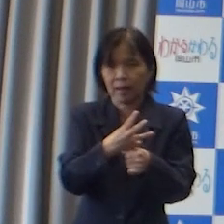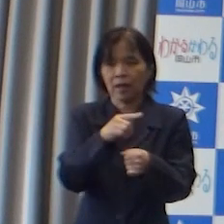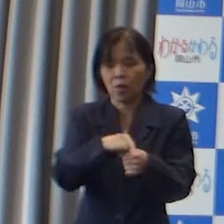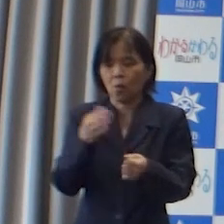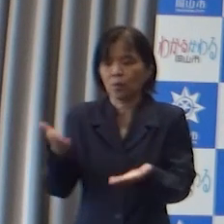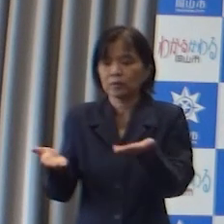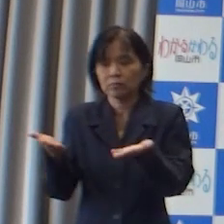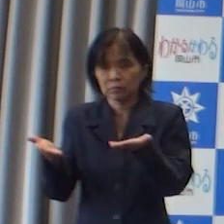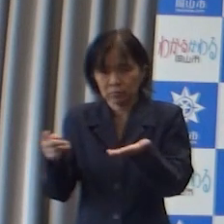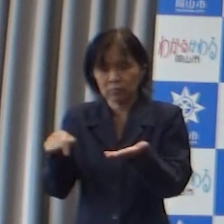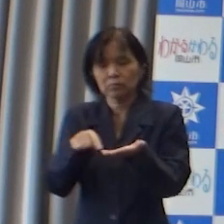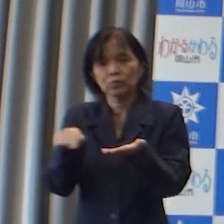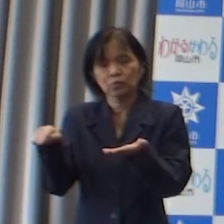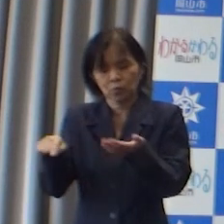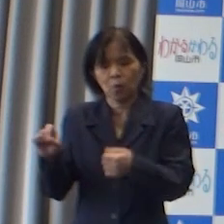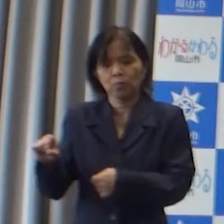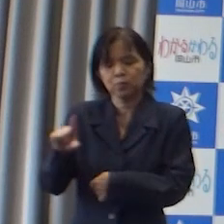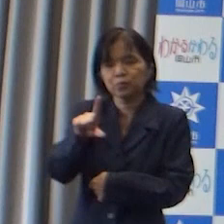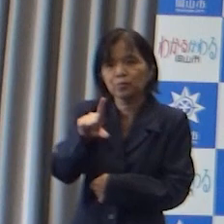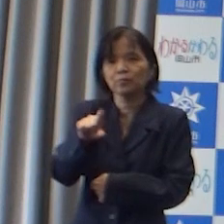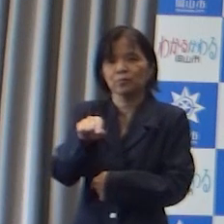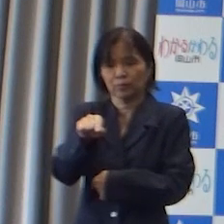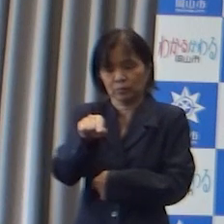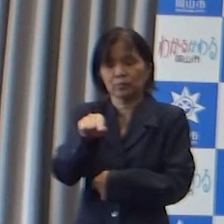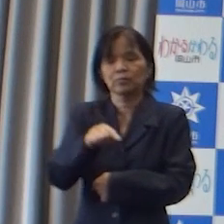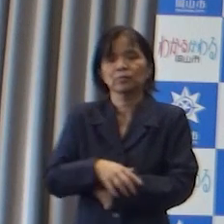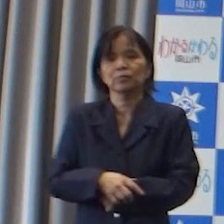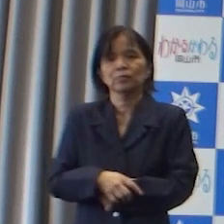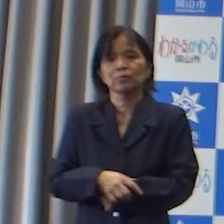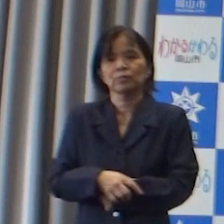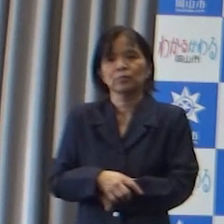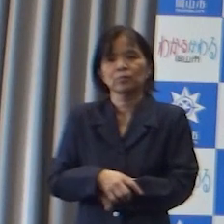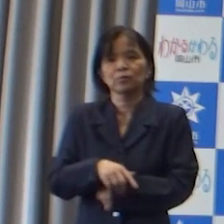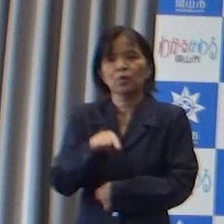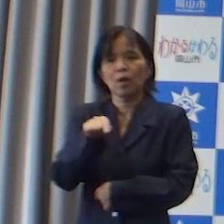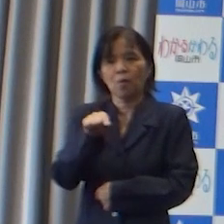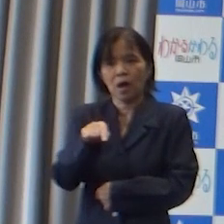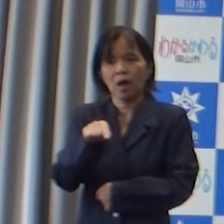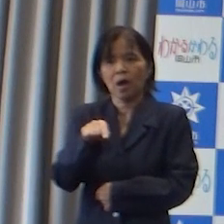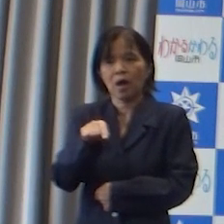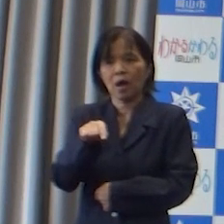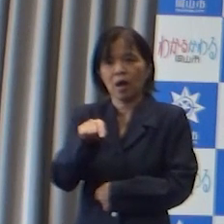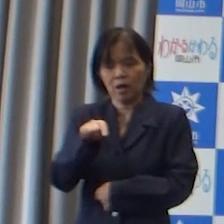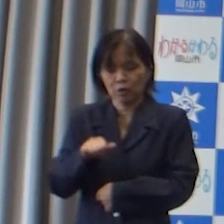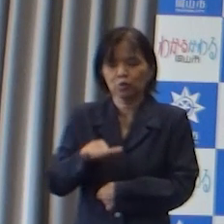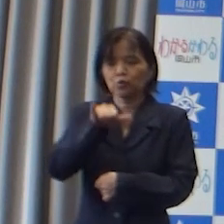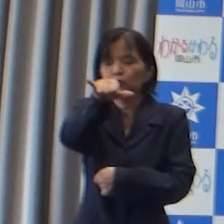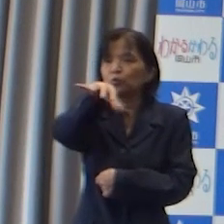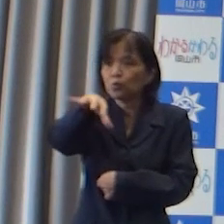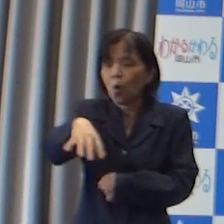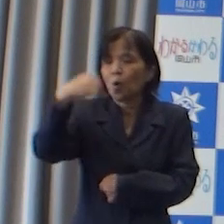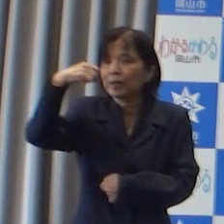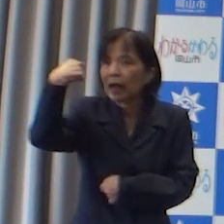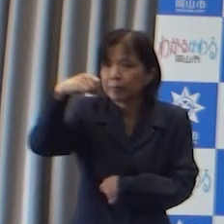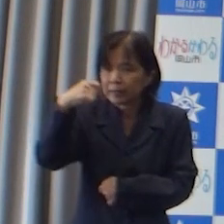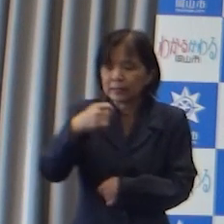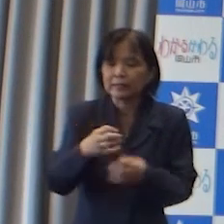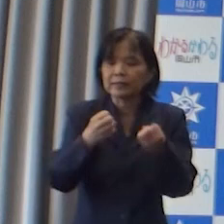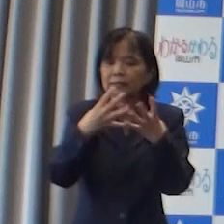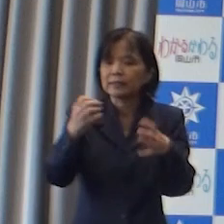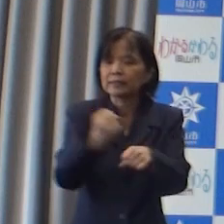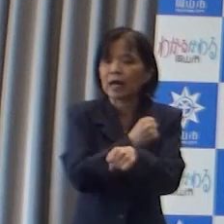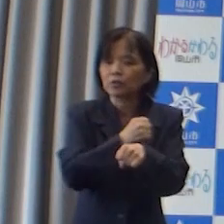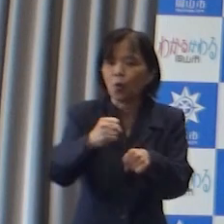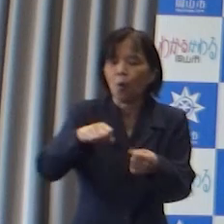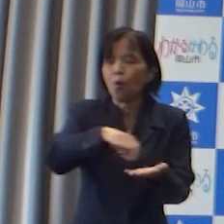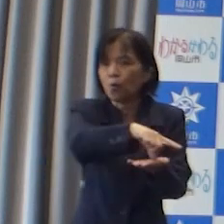3年度が比較的高くなっておりますが、これは空港南の産業団地や新産業